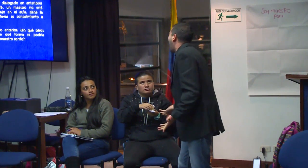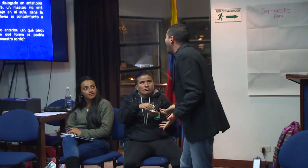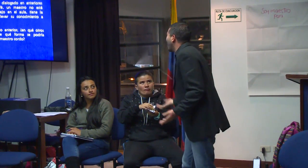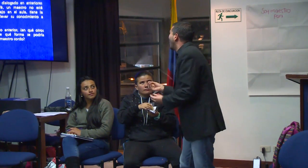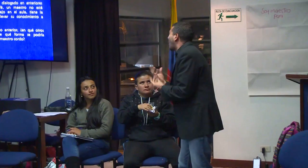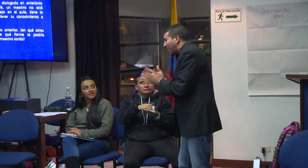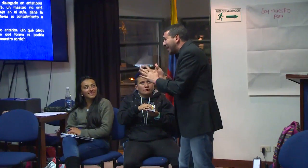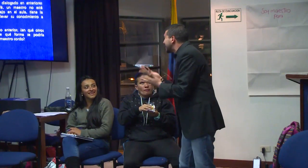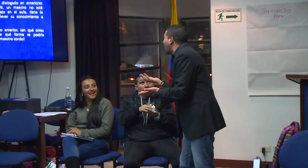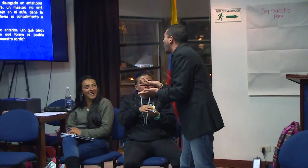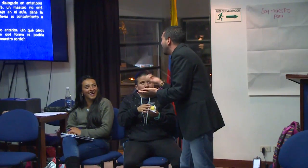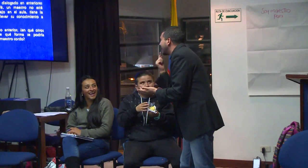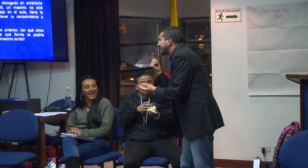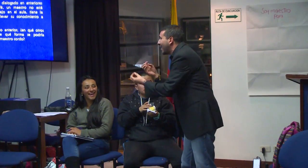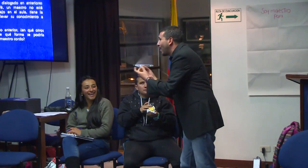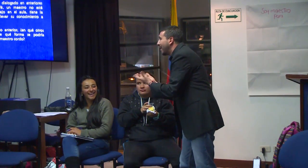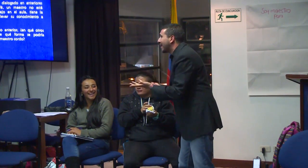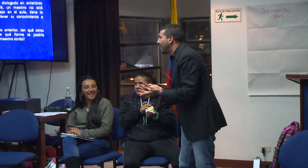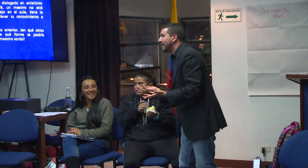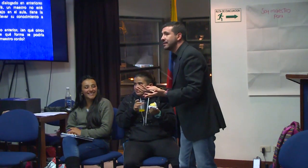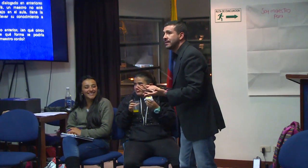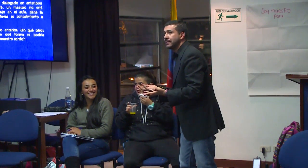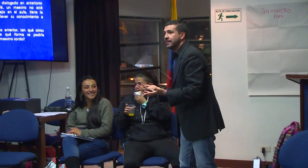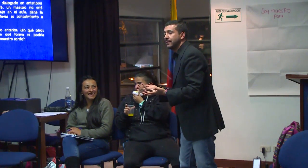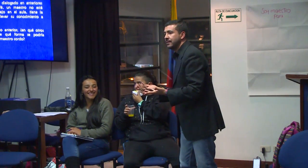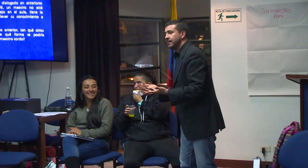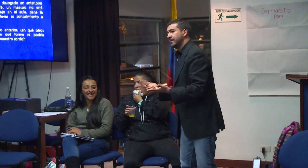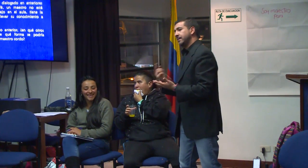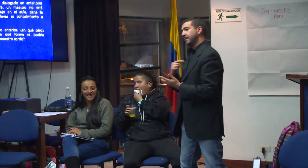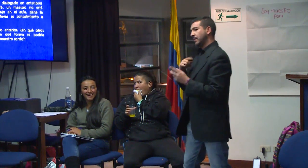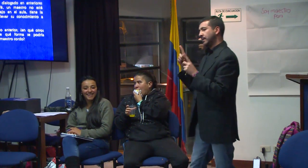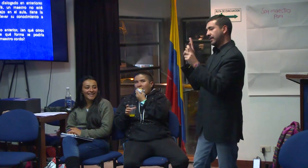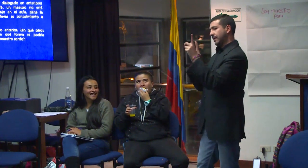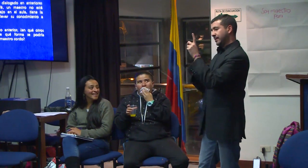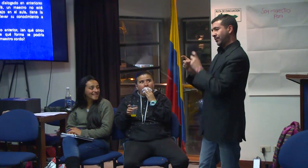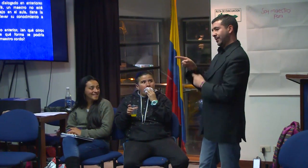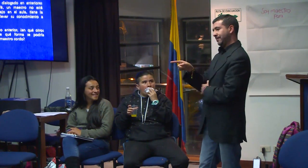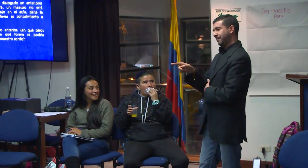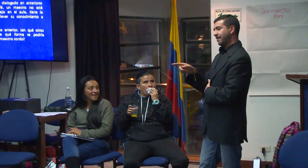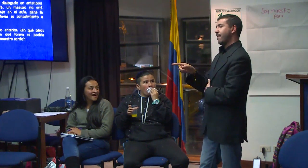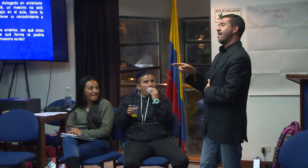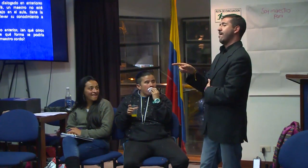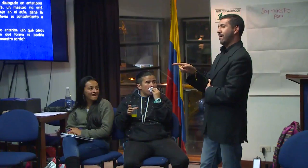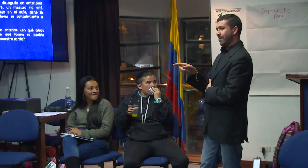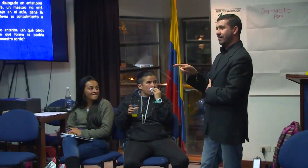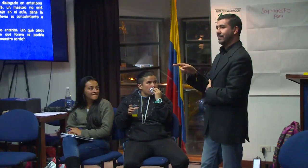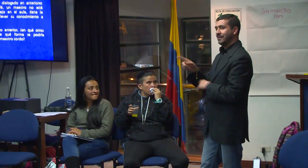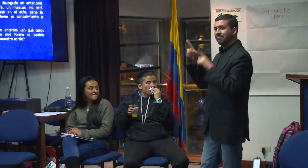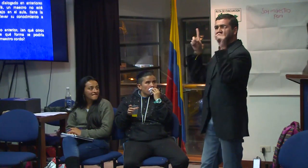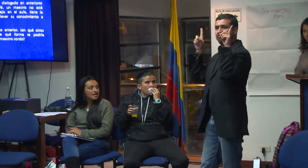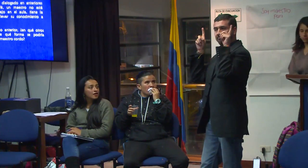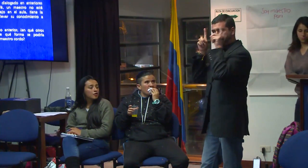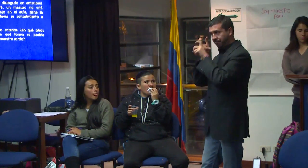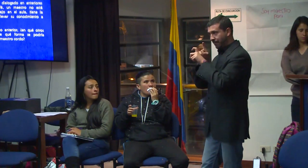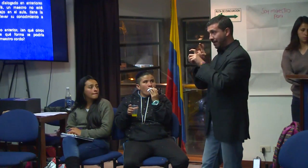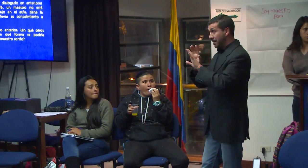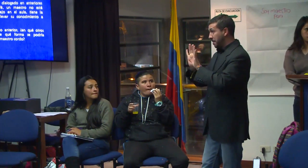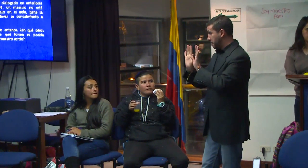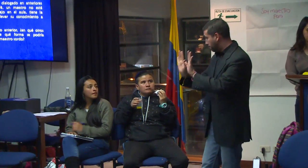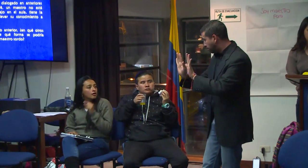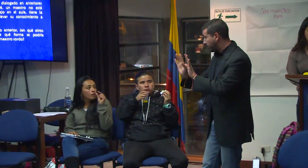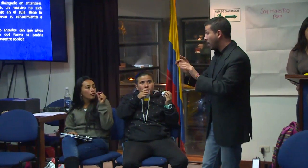es que, ¿qué hago? ¿Cómo lo digo? ¿Sí? Empieza a tratar de buscar ayuda en otras personas. Y eso me genera una